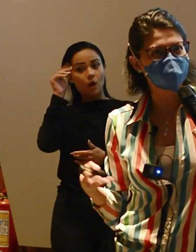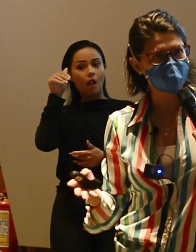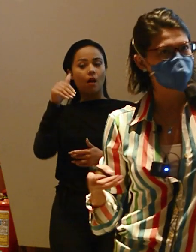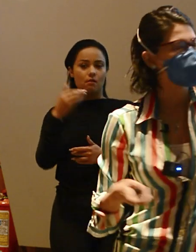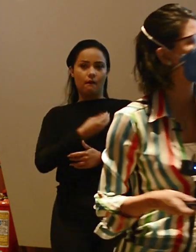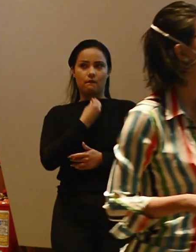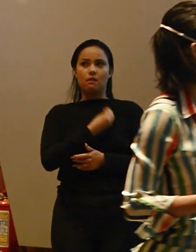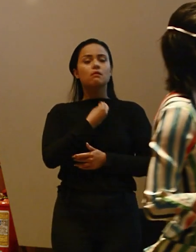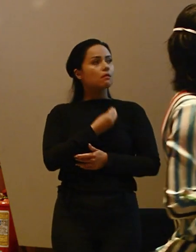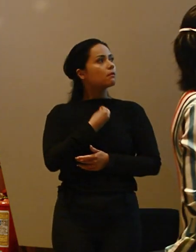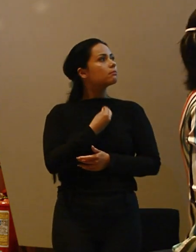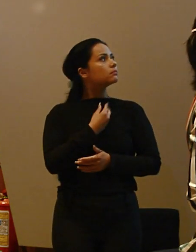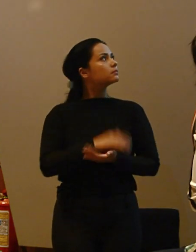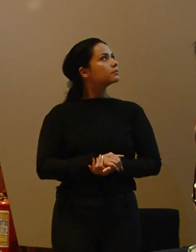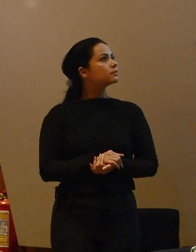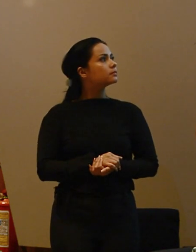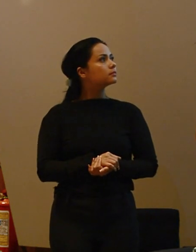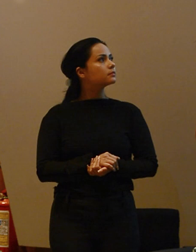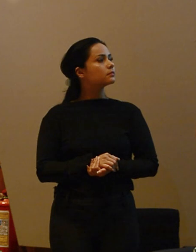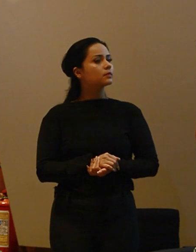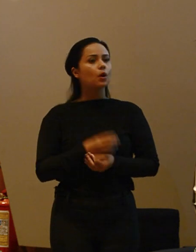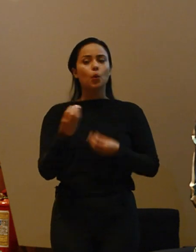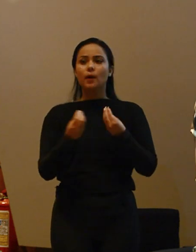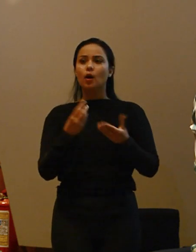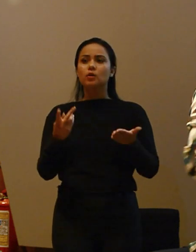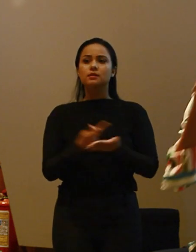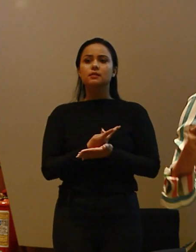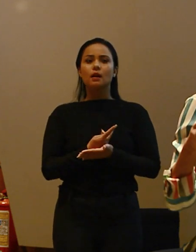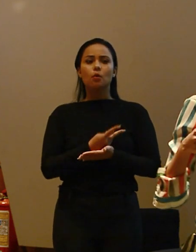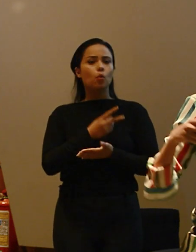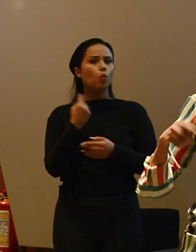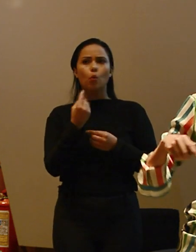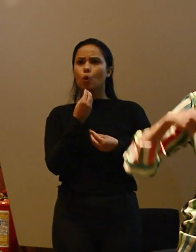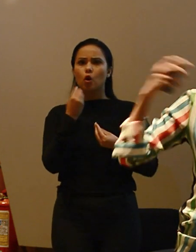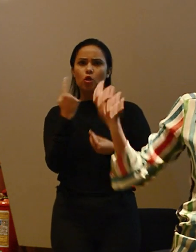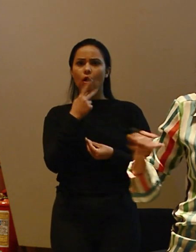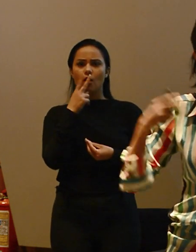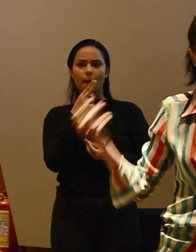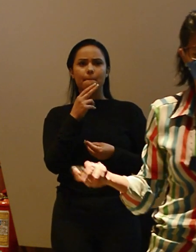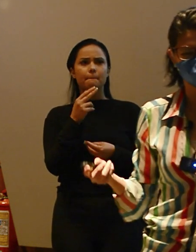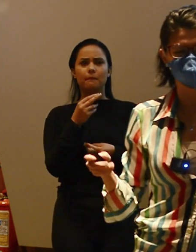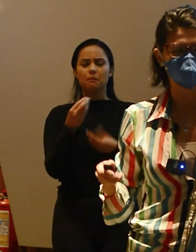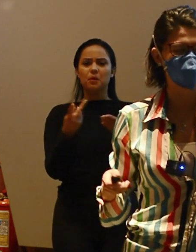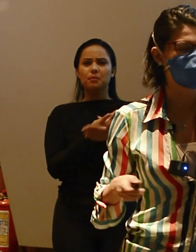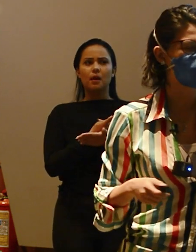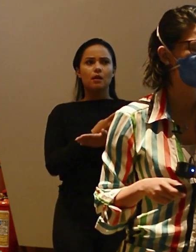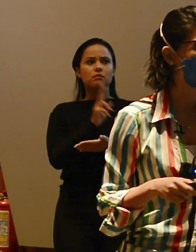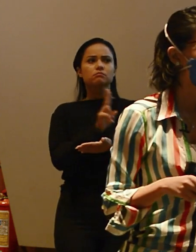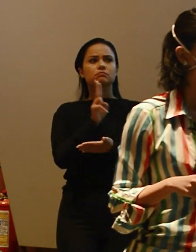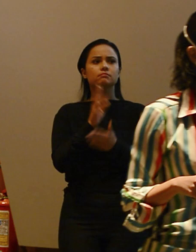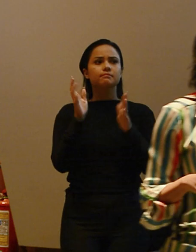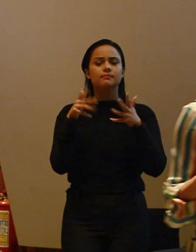na vida real. E aí, o que acontece? O que a gente achou, né? Para que serve, afinal de contas, toda essa